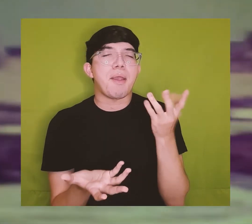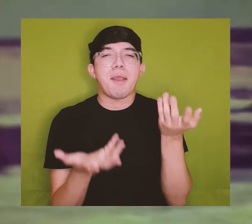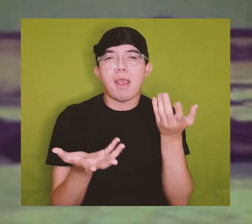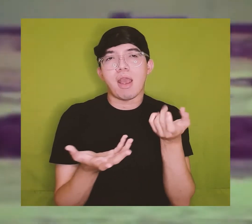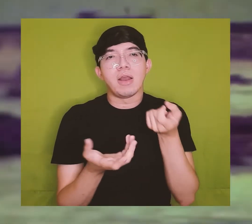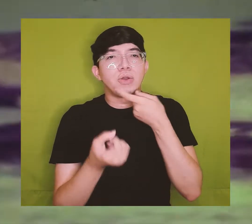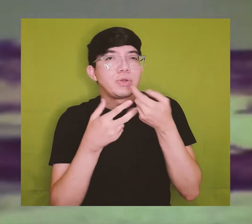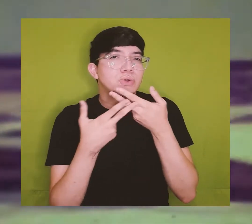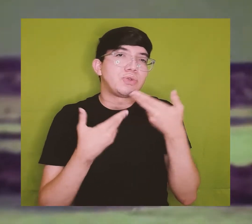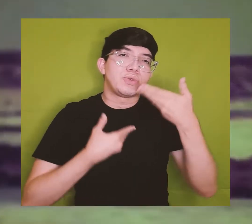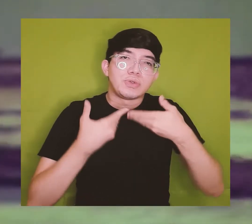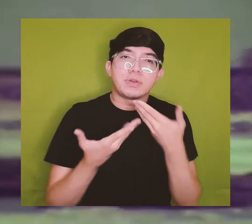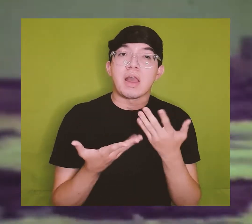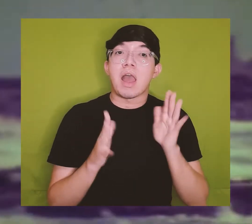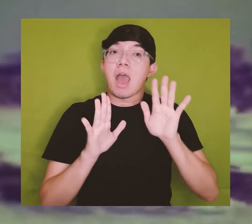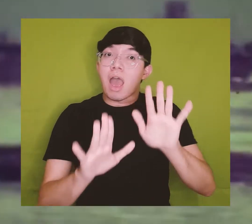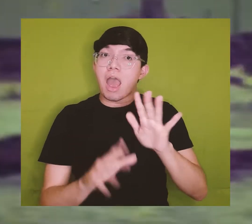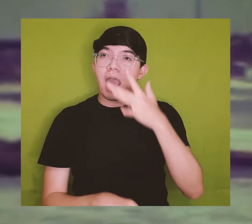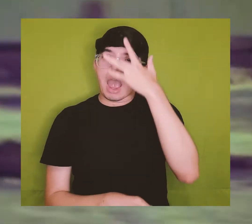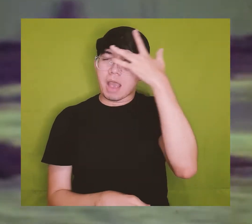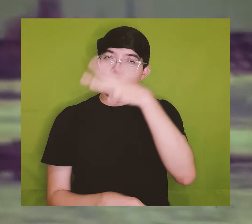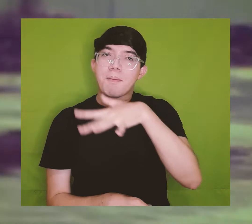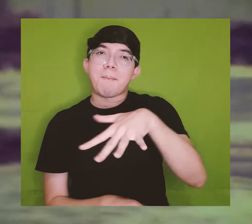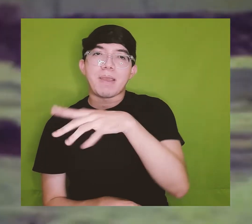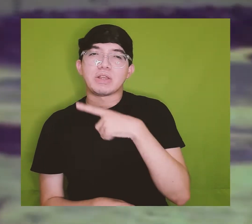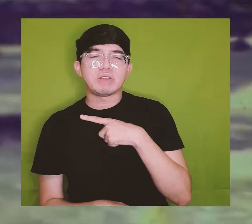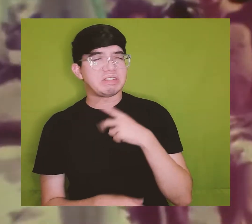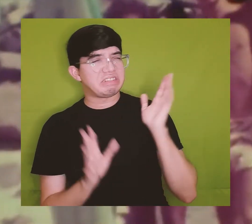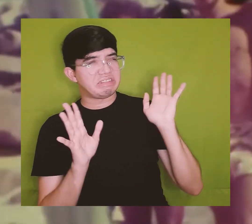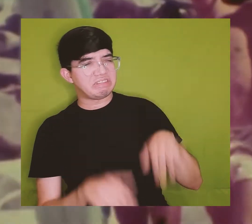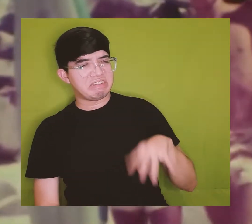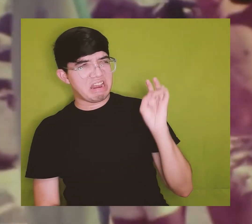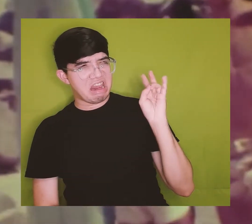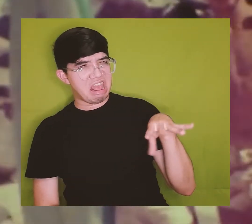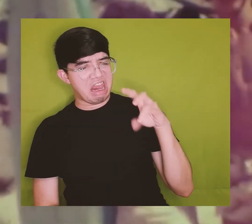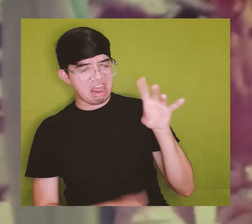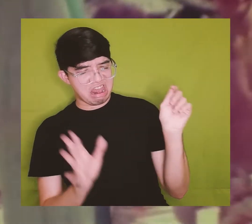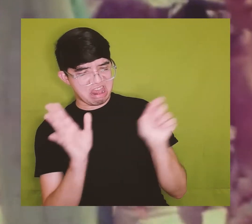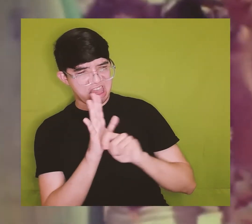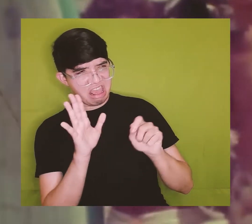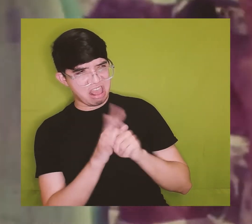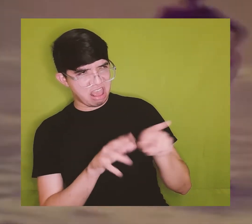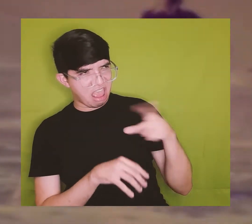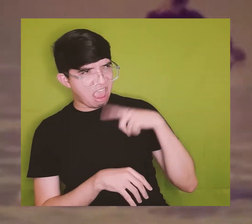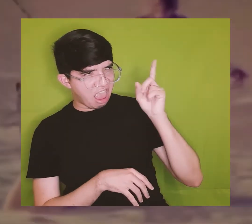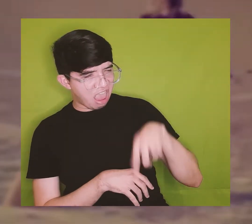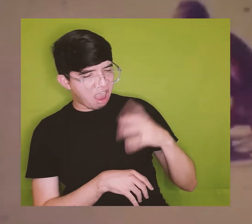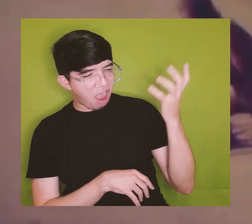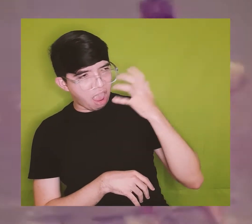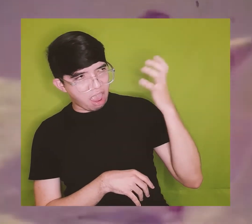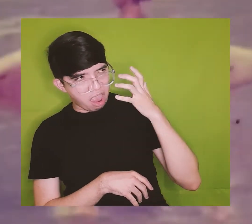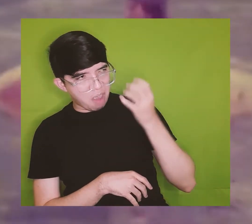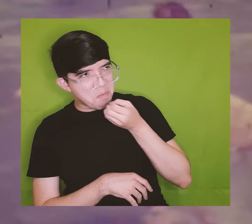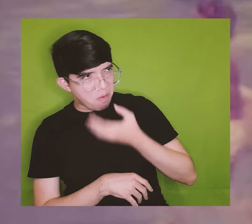assim, a princípio a gente achou que a rua, todo mundo ia falar, nossa, esse bando de maconheiro querendo convencer a gente que maconha é legal. E